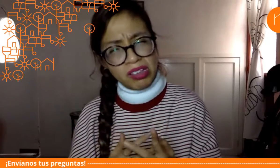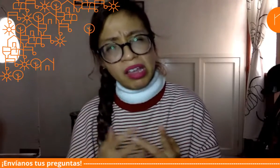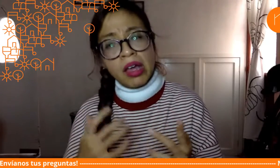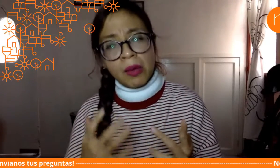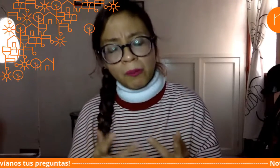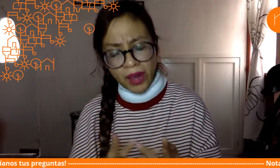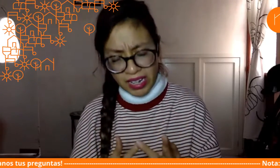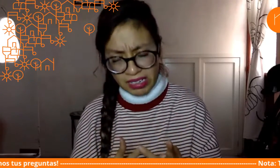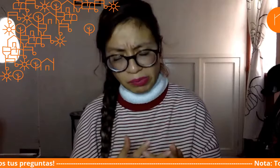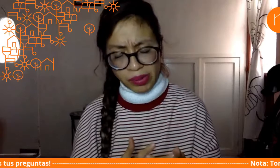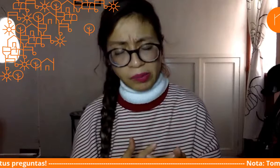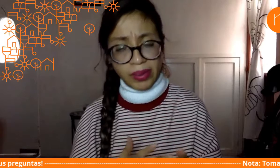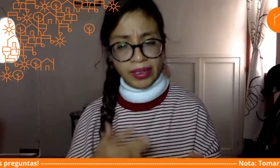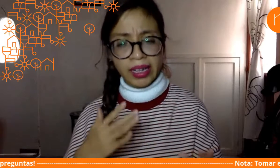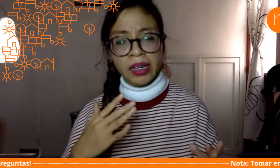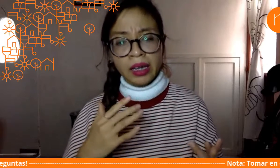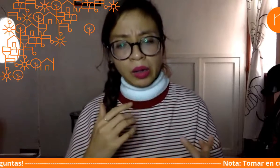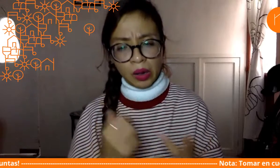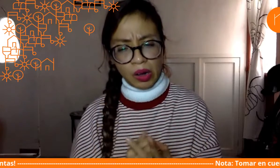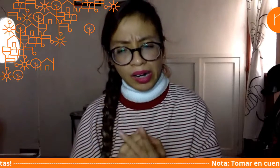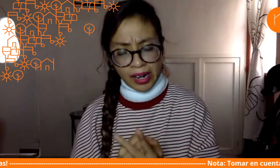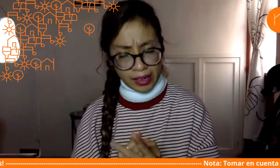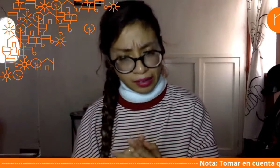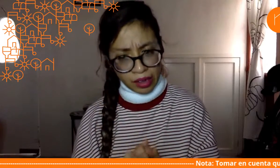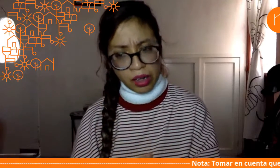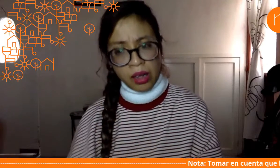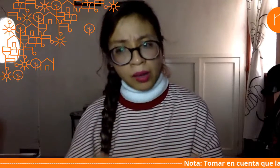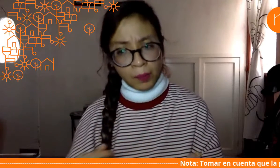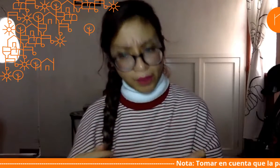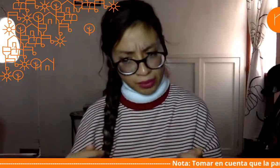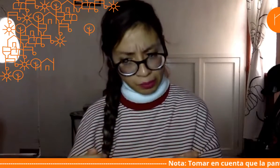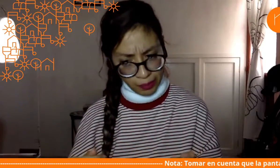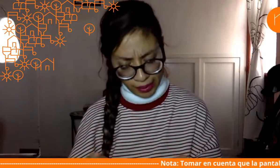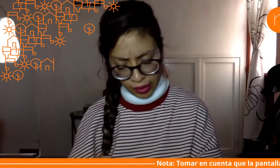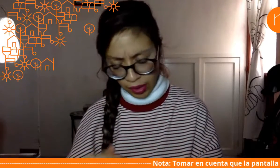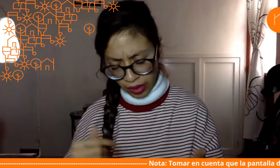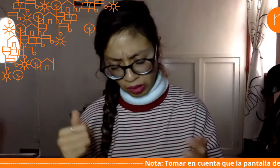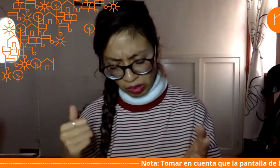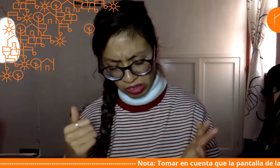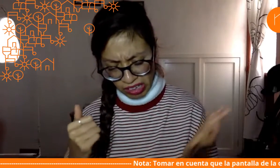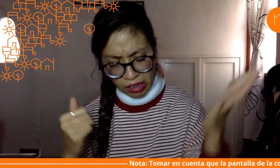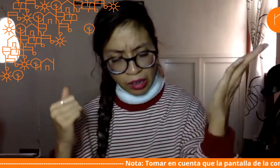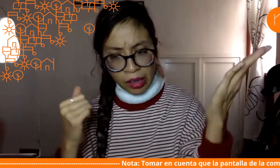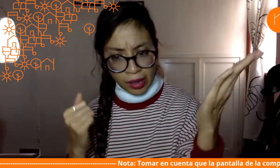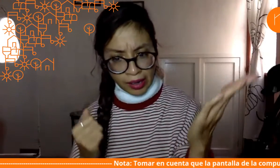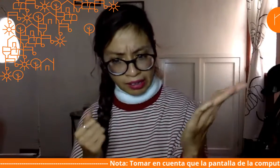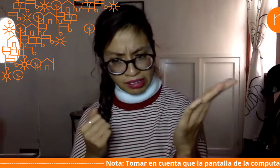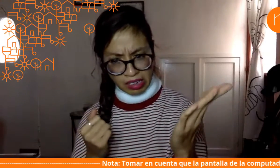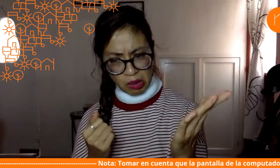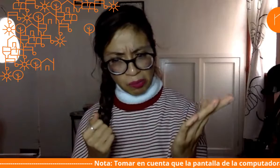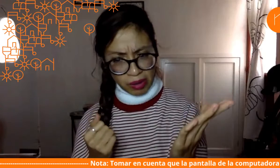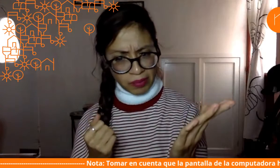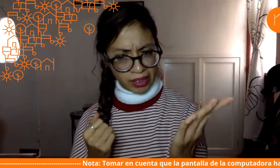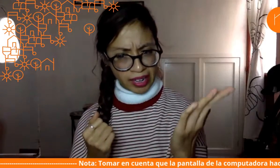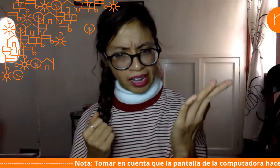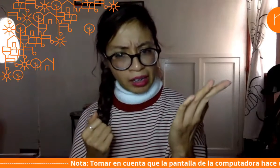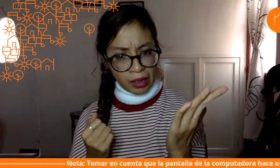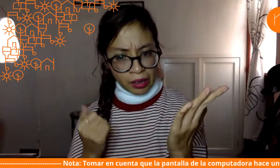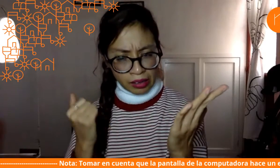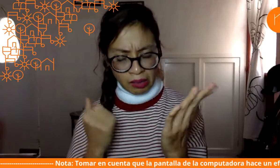comienza principalmente con la letra principal. Entonces, extiendo palmita de